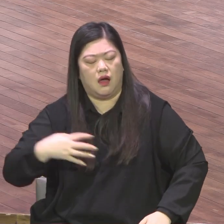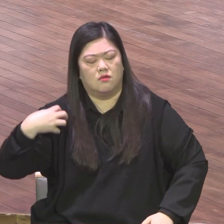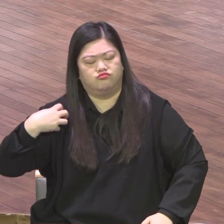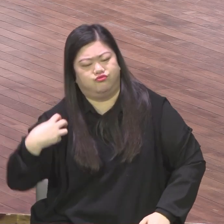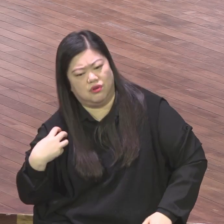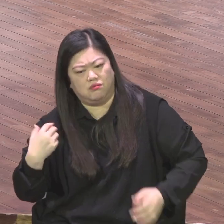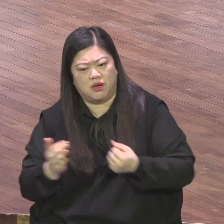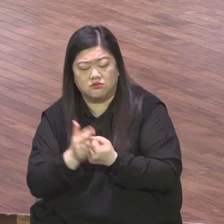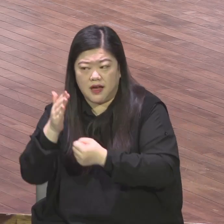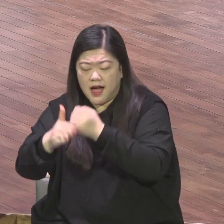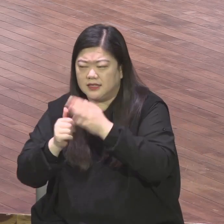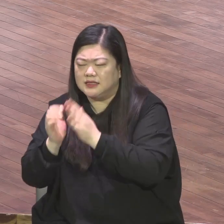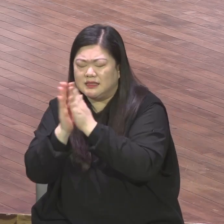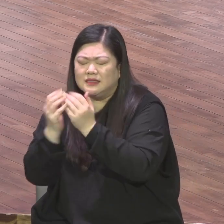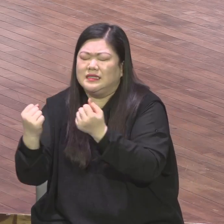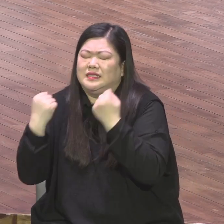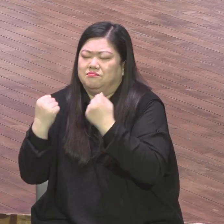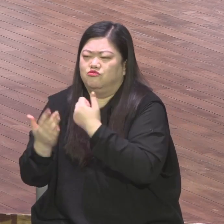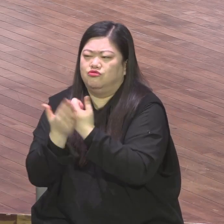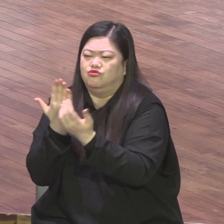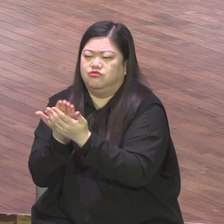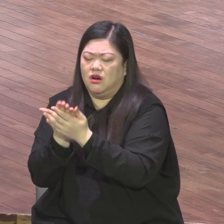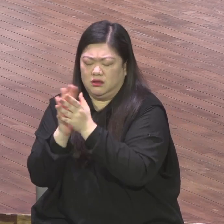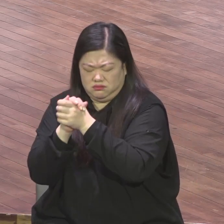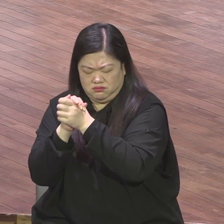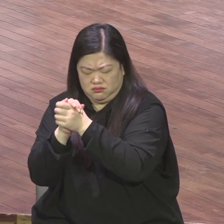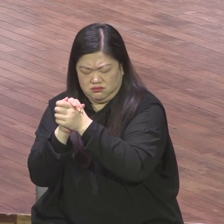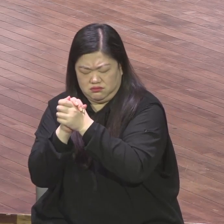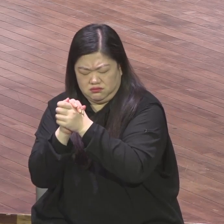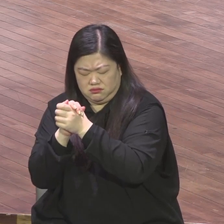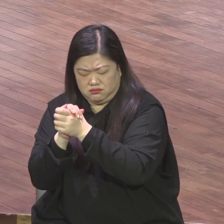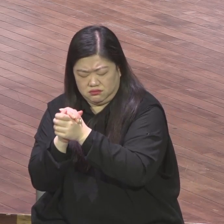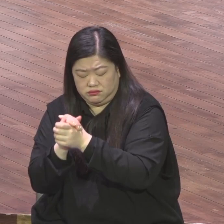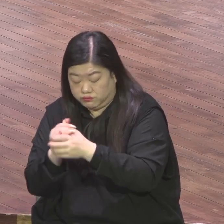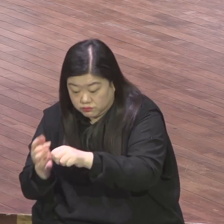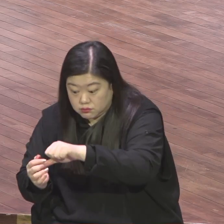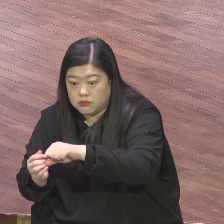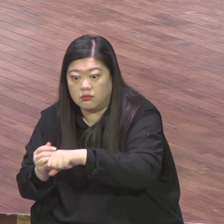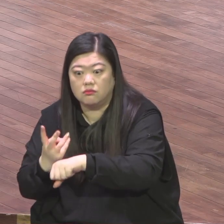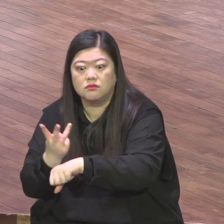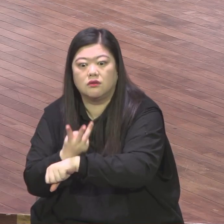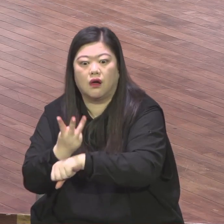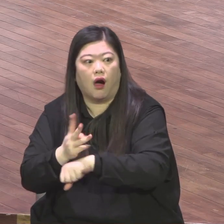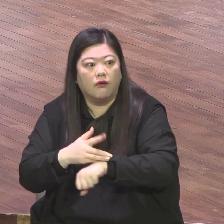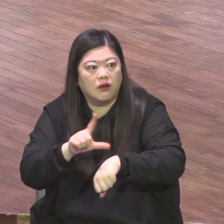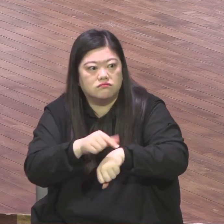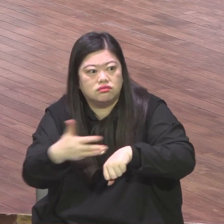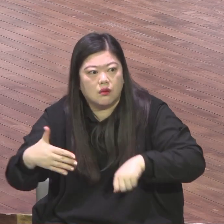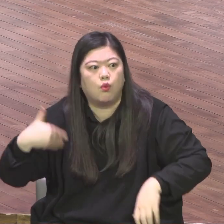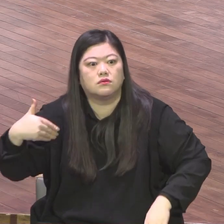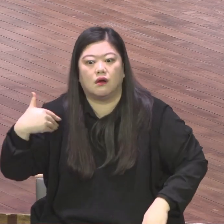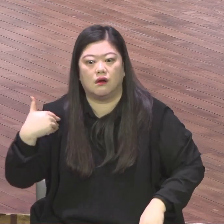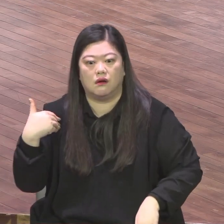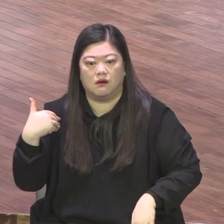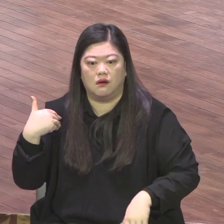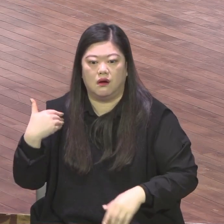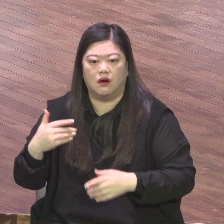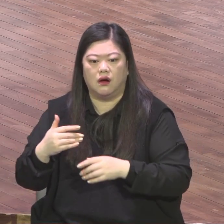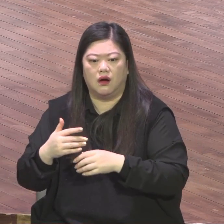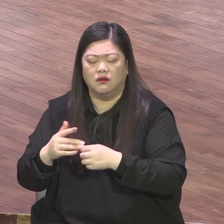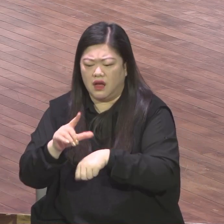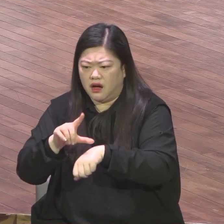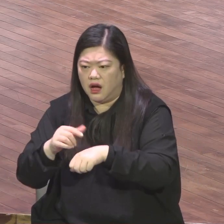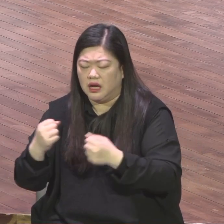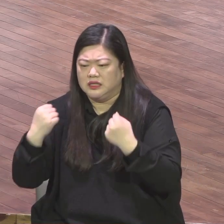여깁니다. 하나님 함께 하십니다. 내가 머리가 좋아서 내가 실력이 있어 내가 능력이 있어서 내가 돈이